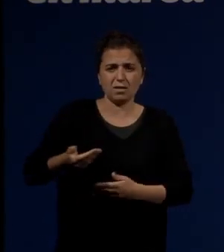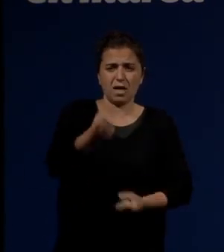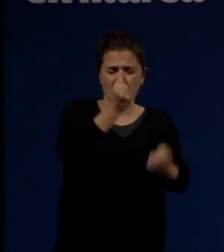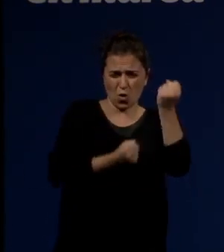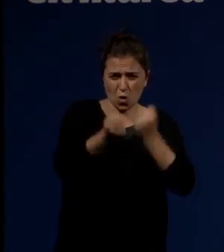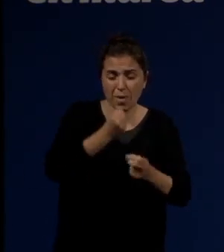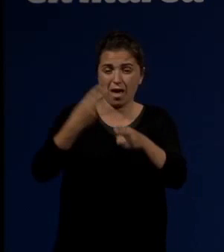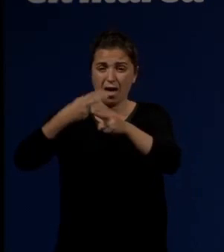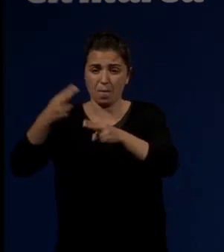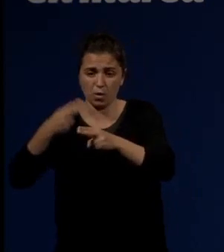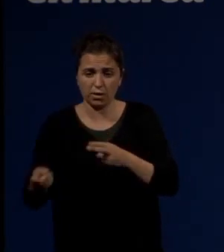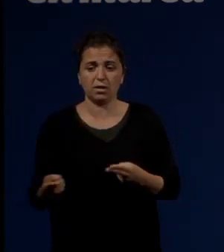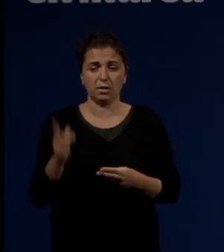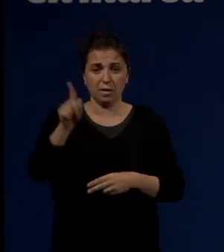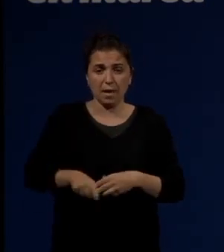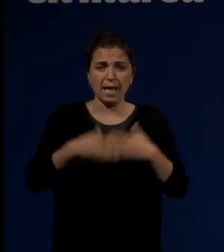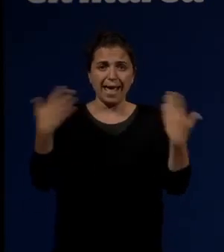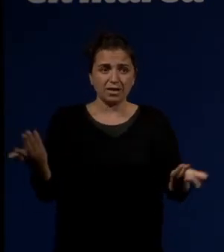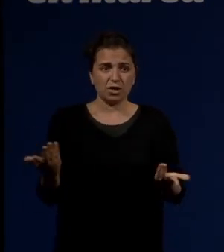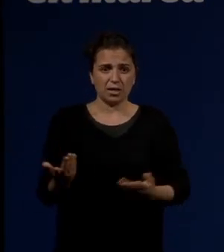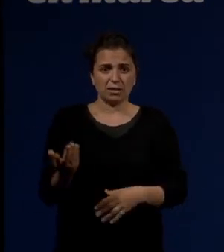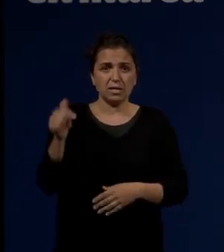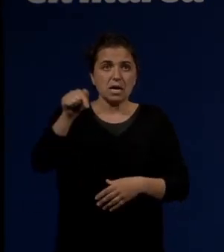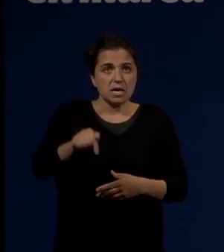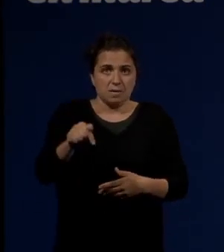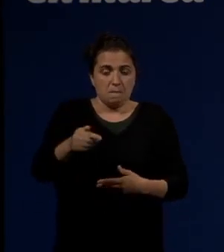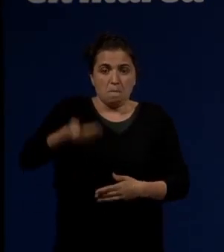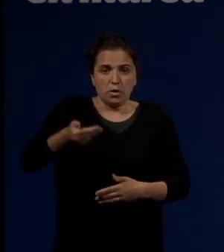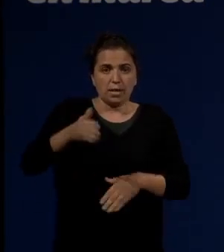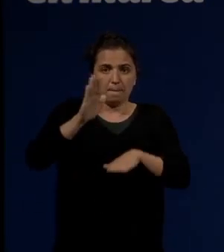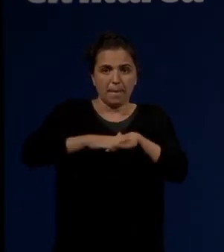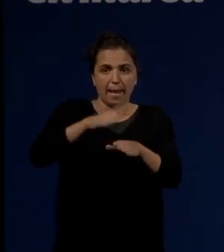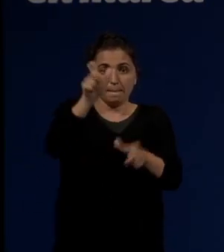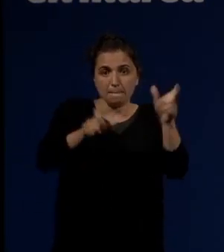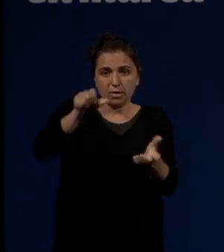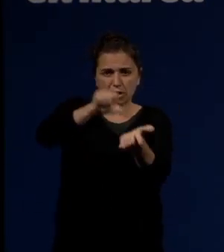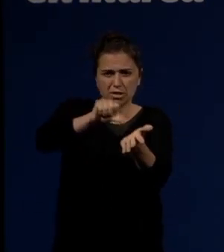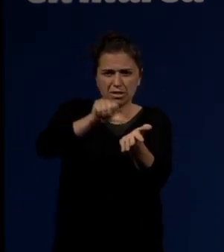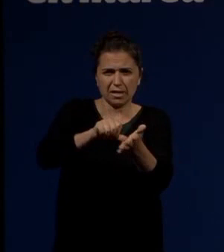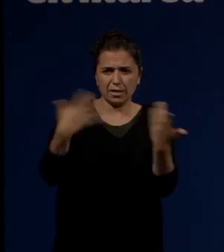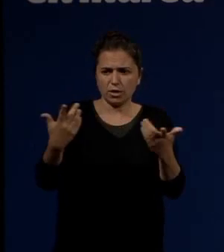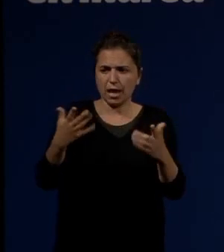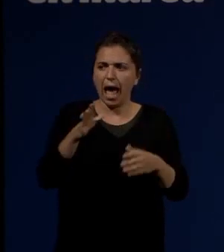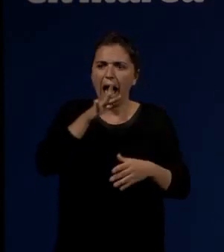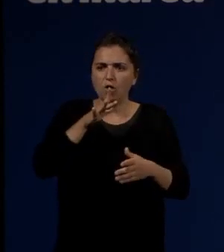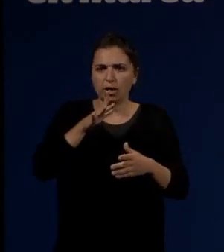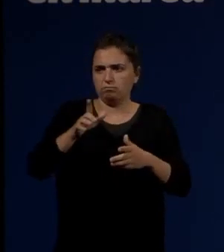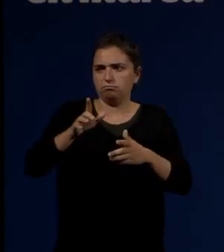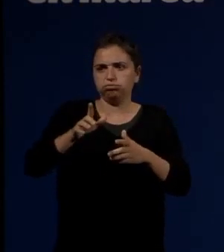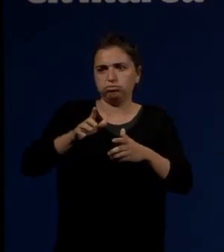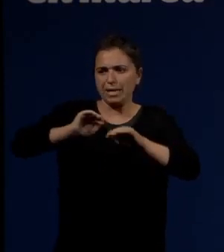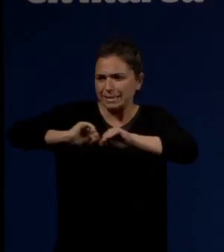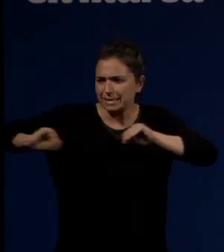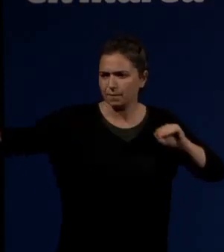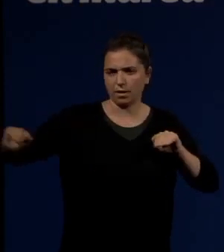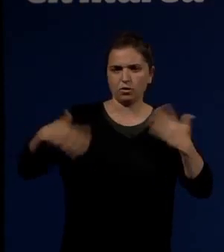civilizacións, a política e a economía. Hoxe por hoxe afastada da cidadanía, totalmente alonxada do noso. E temos moito que